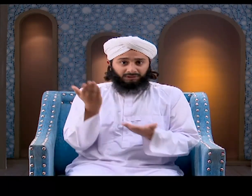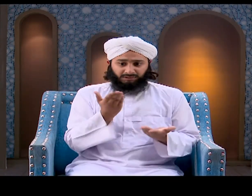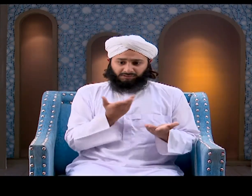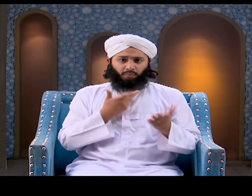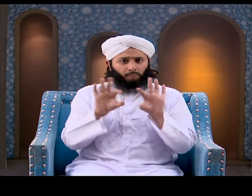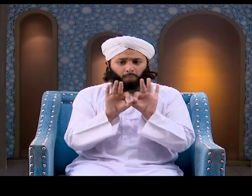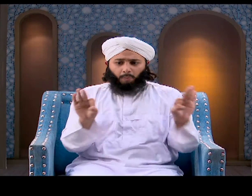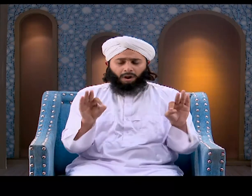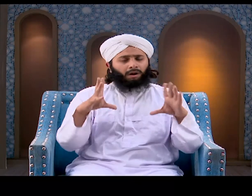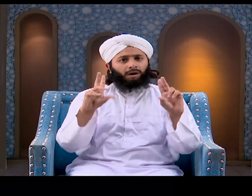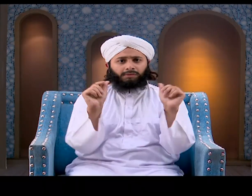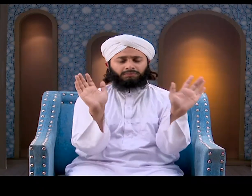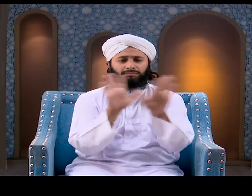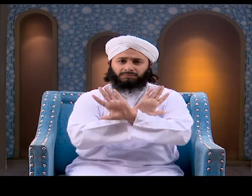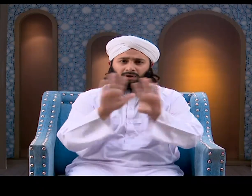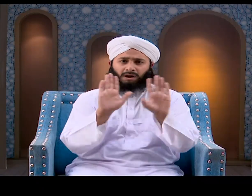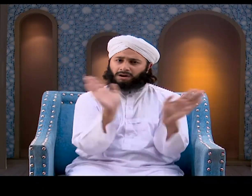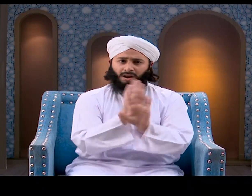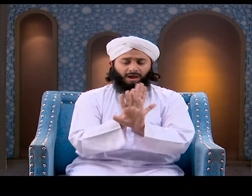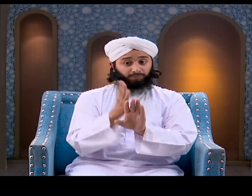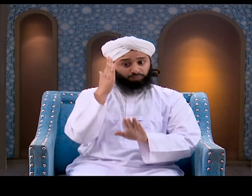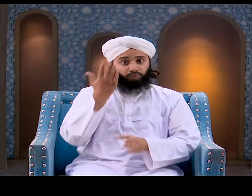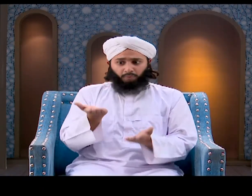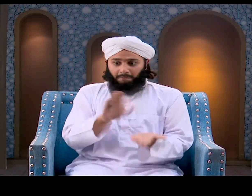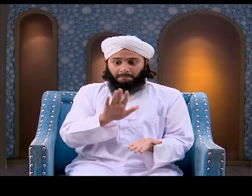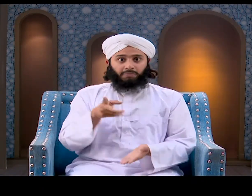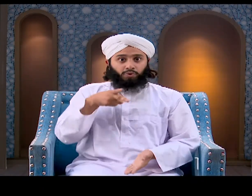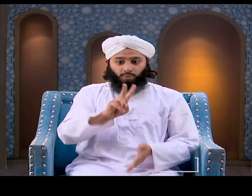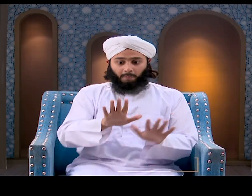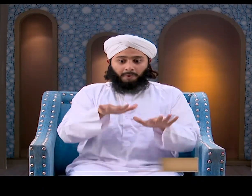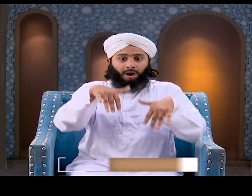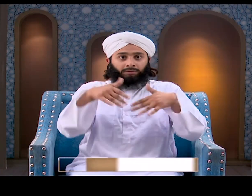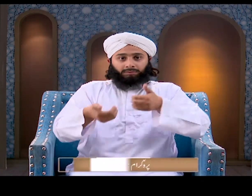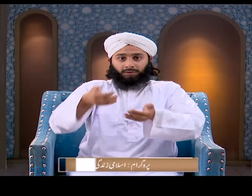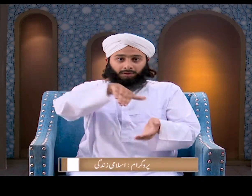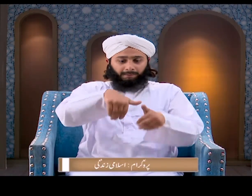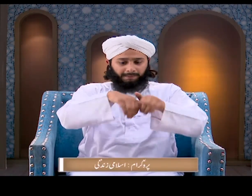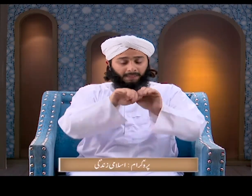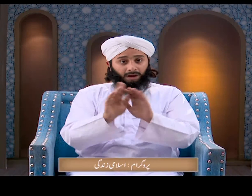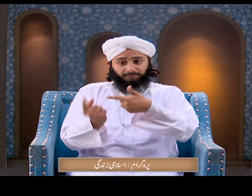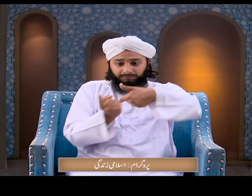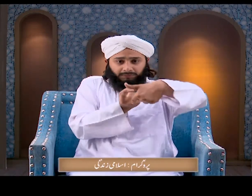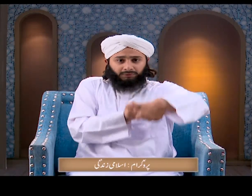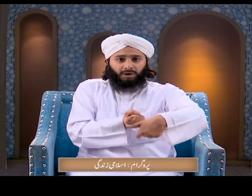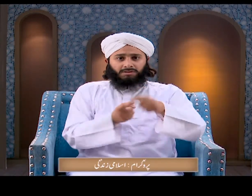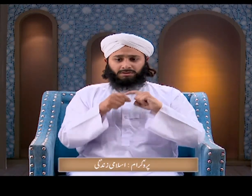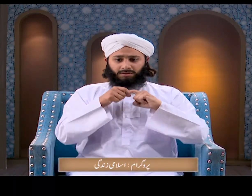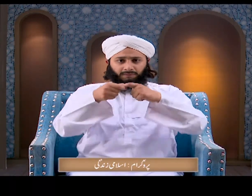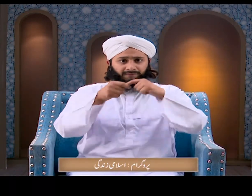تمام نہیں ہو جائے گا، بلکہ موت کے بعد بھی زندگی ہے۔ جب ہمیں قبر میں اتار دیا جائے گا تو قبر میں نکیرین یعنی سوال پوچھنے